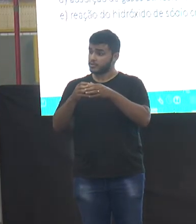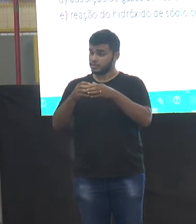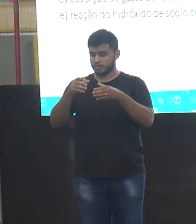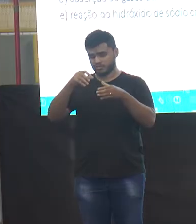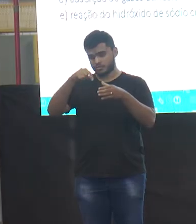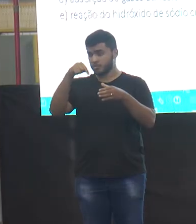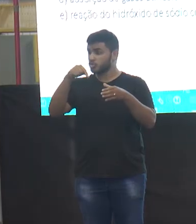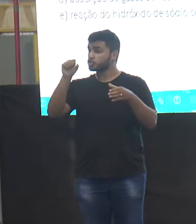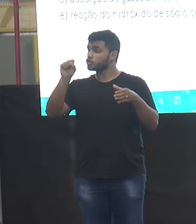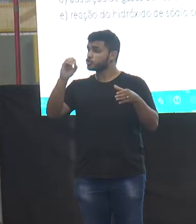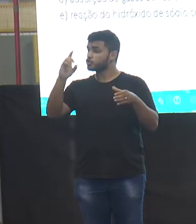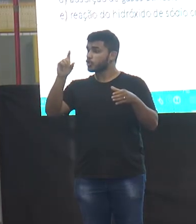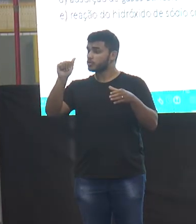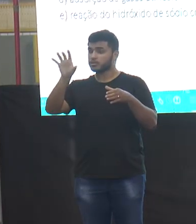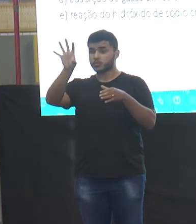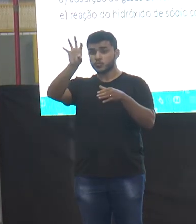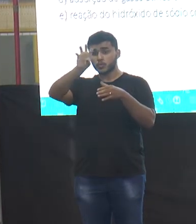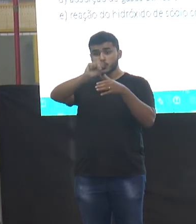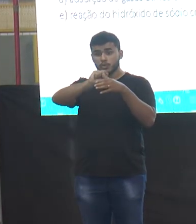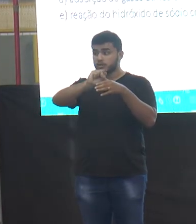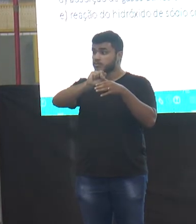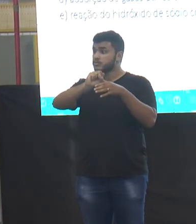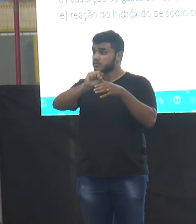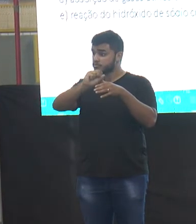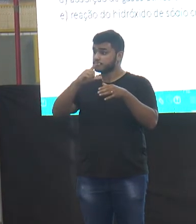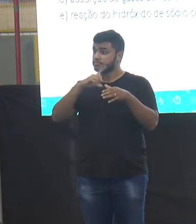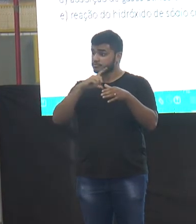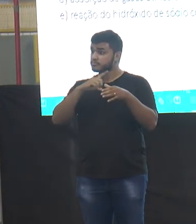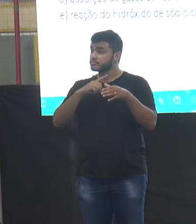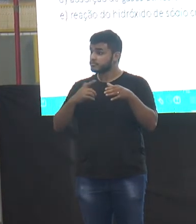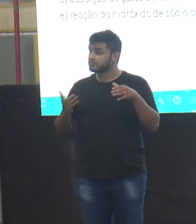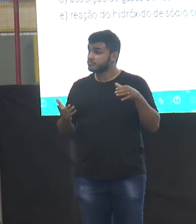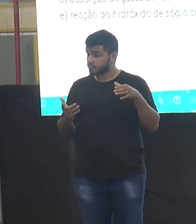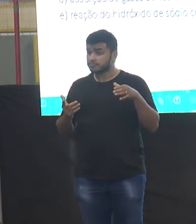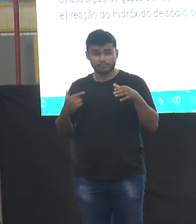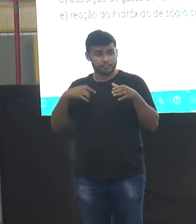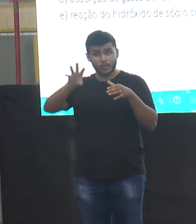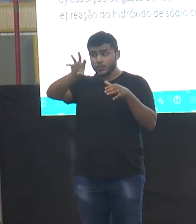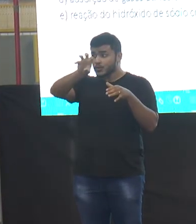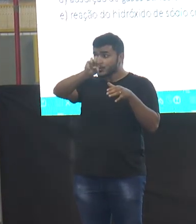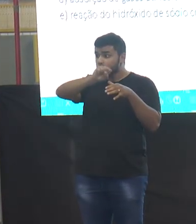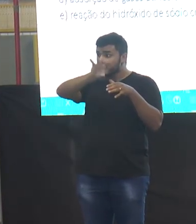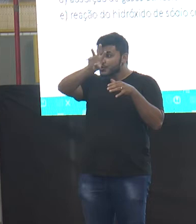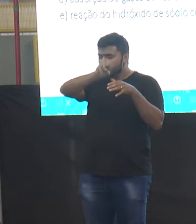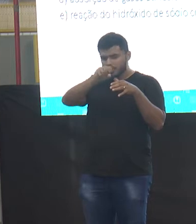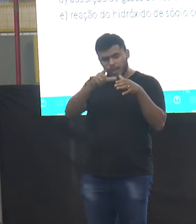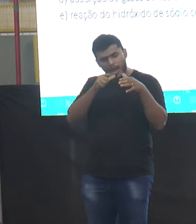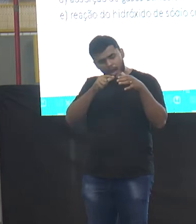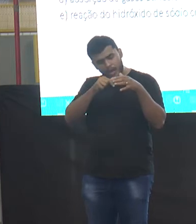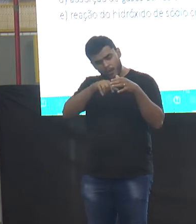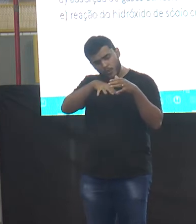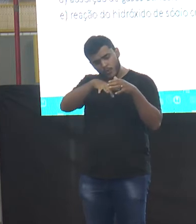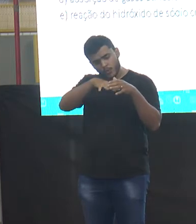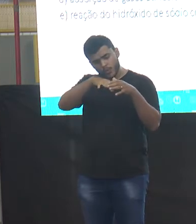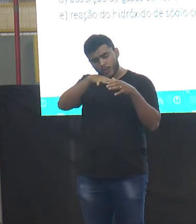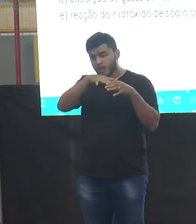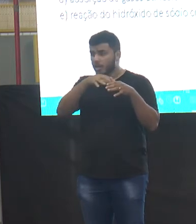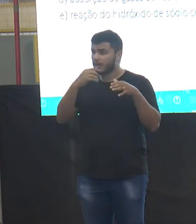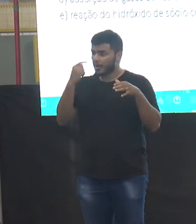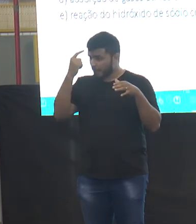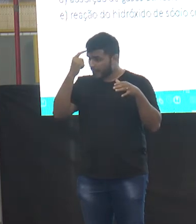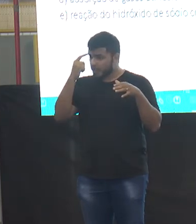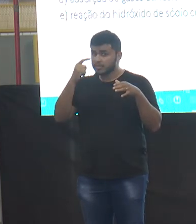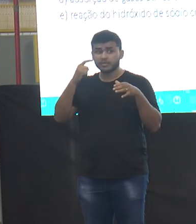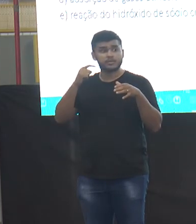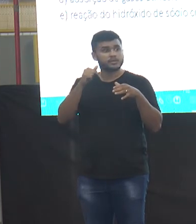absorve, puxa, chupa essa água, dá aquela chupada na água. E quando ela